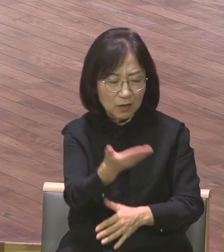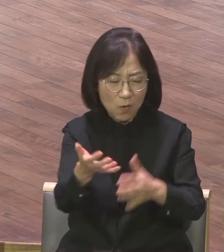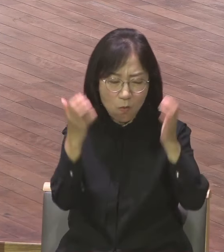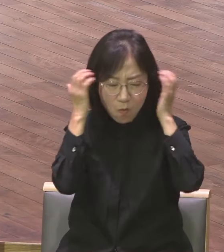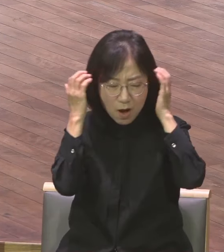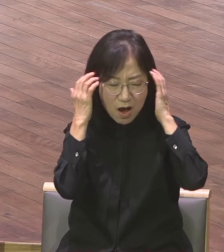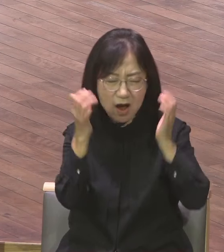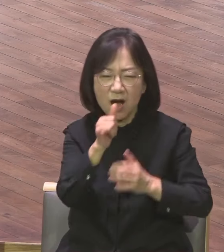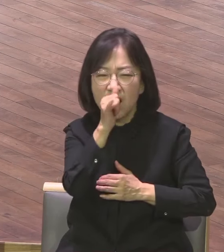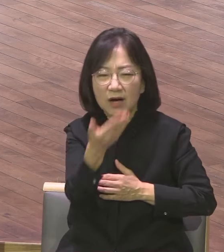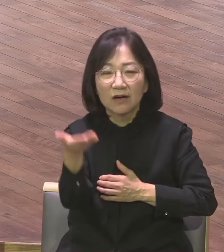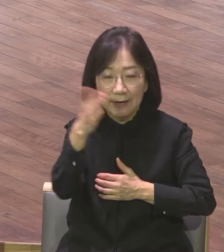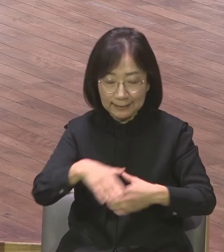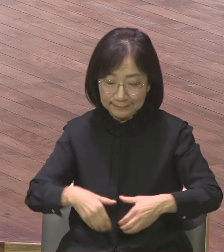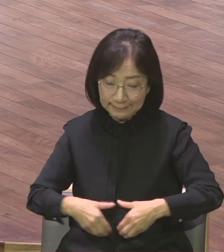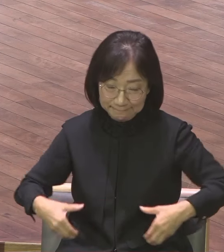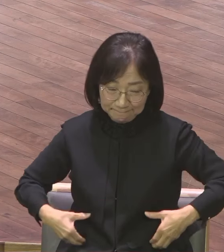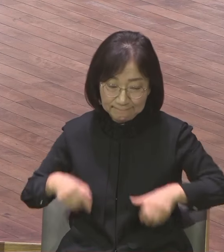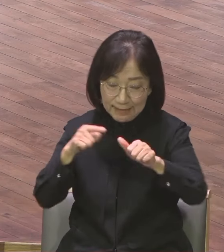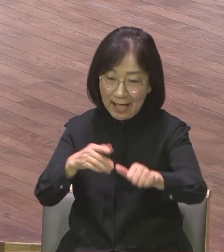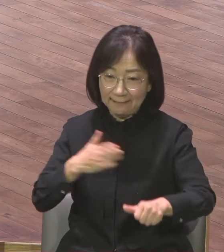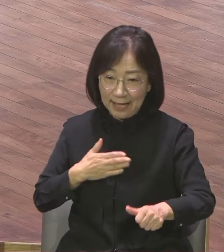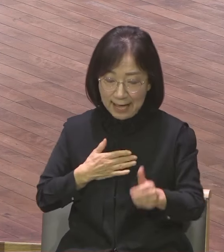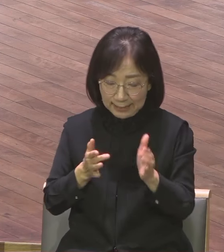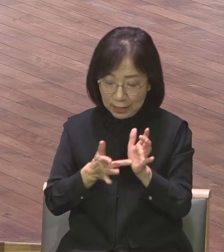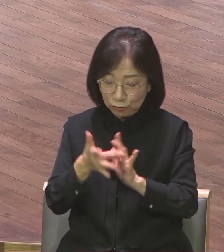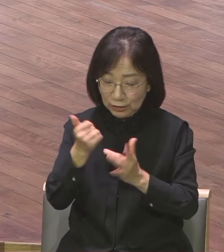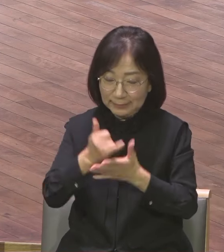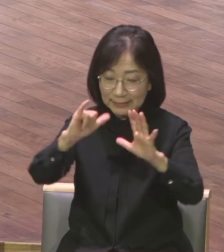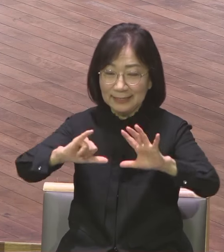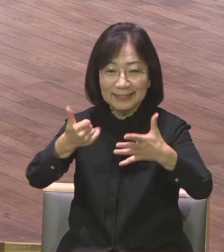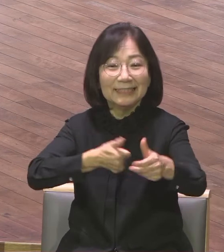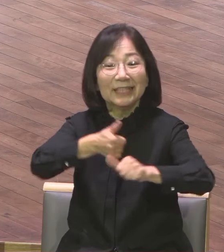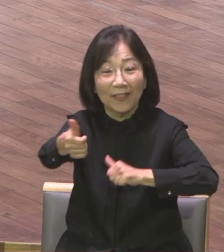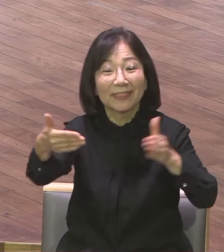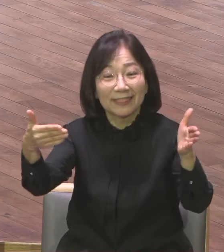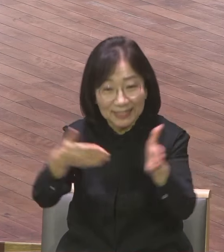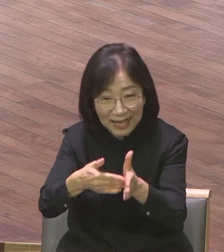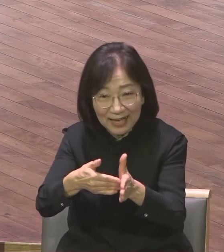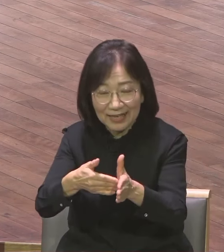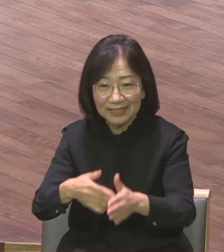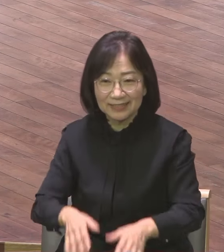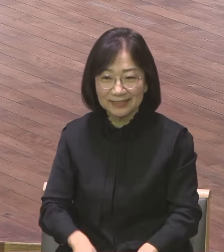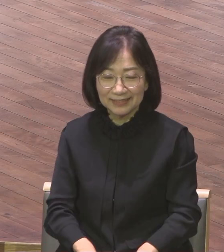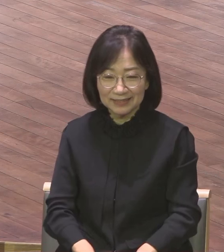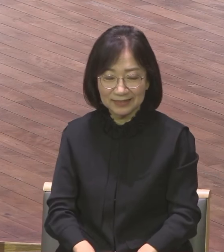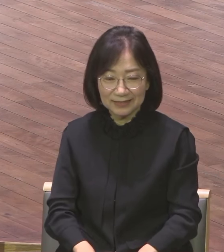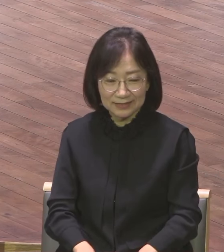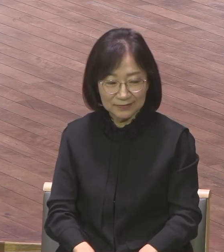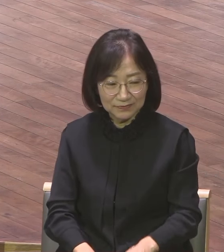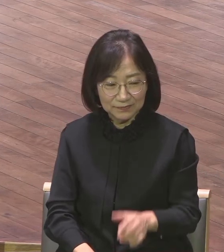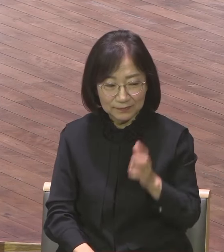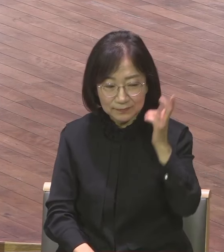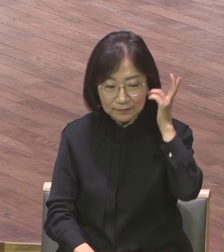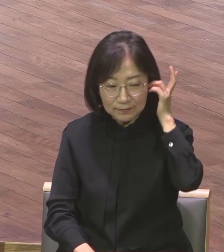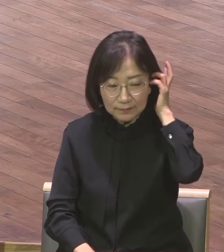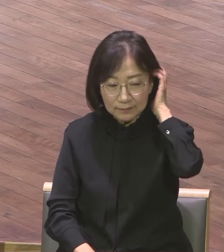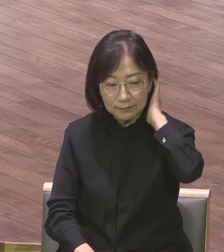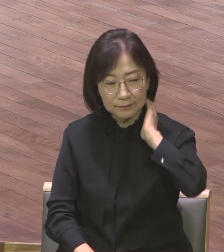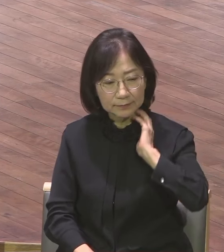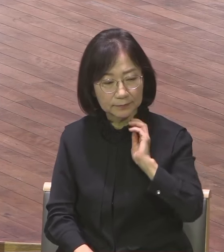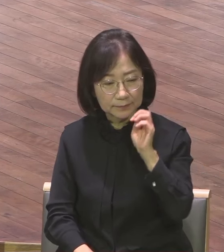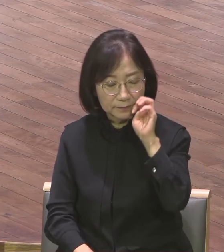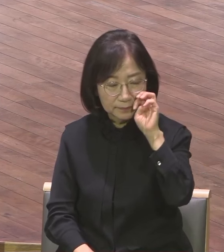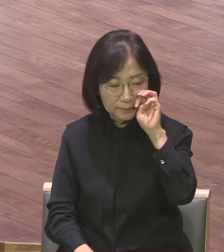내가 세상을 이겼노라. 예수님이 세상을 이겼어요. 불신자들은 역사학자들은